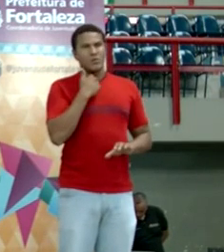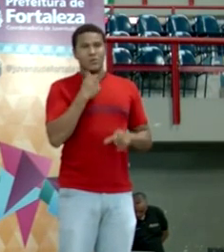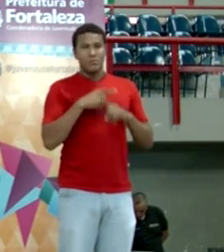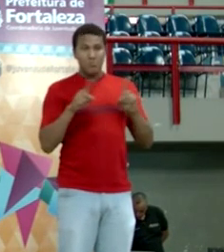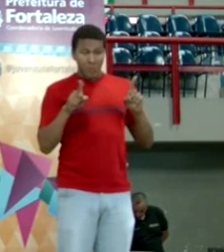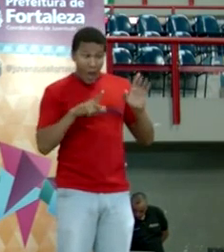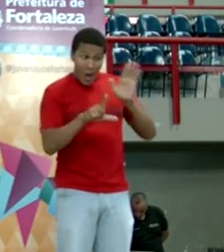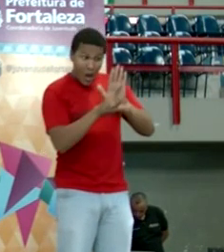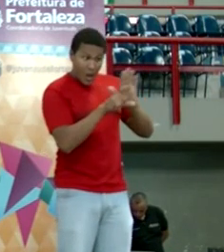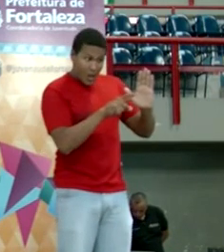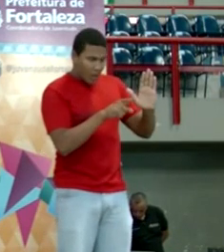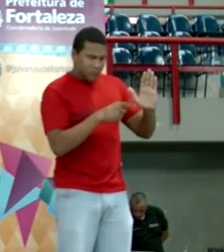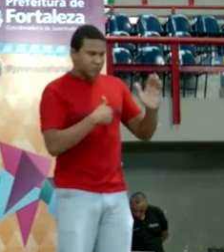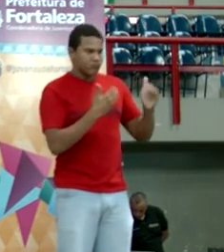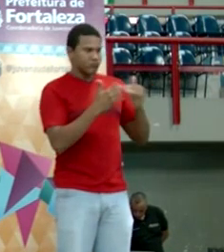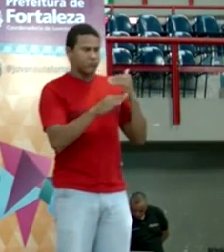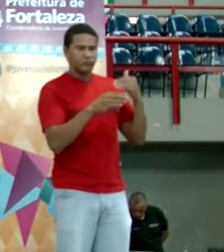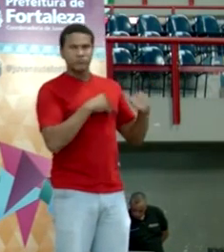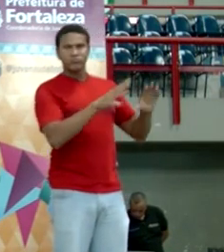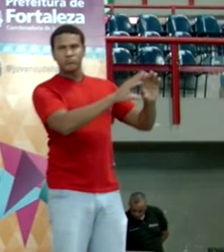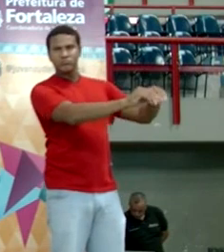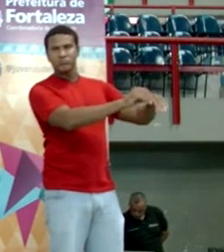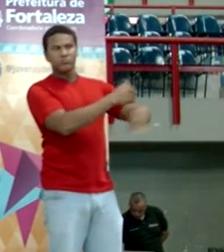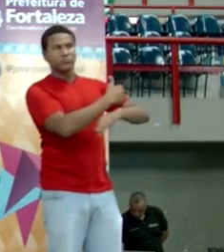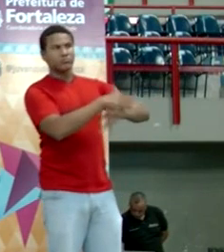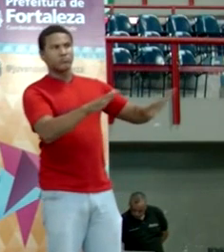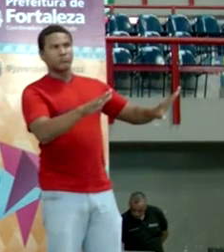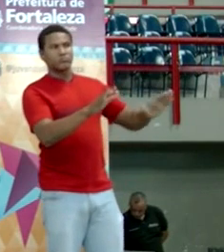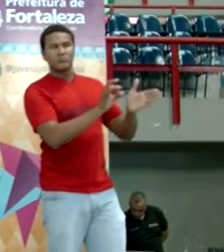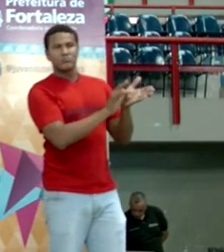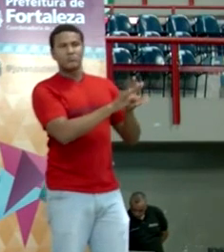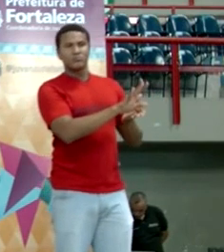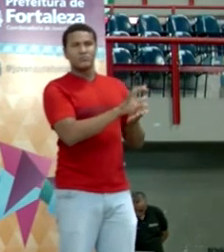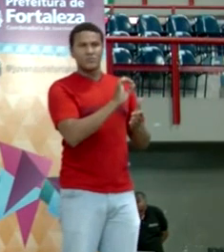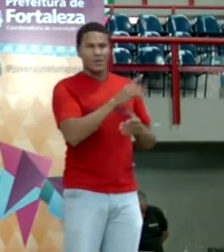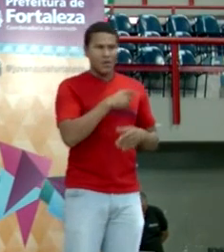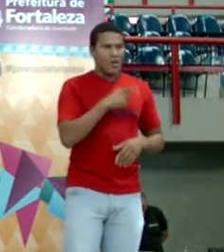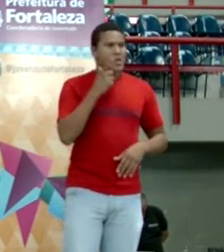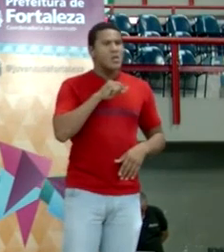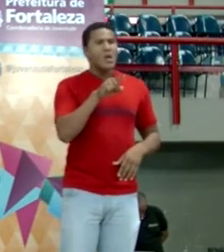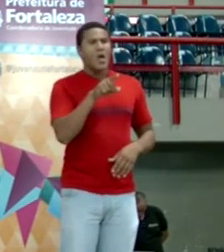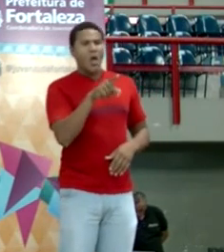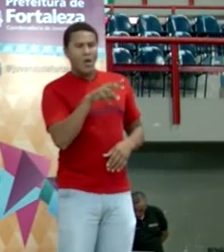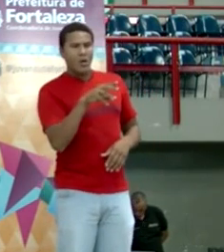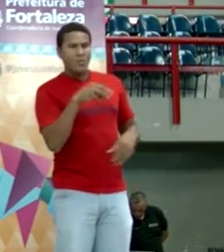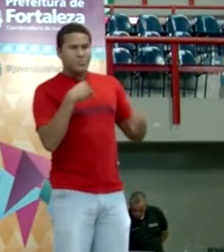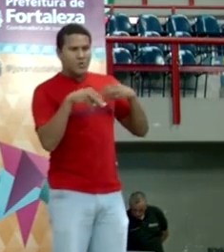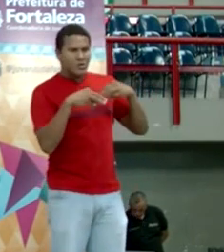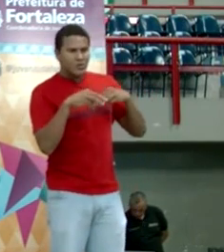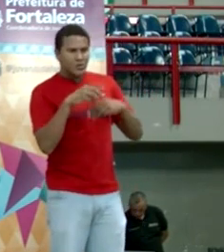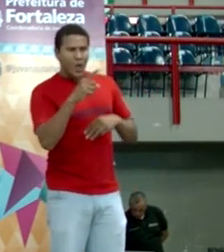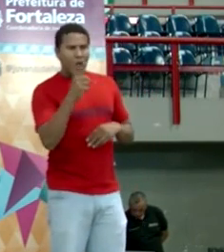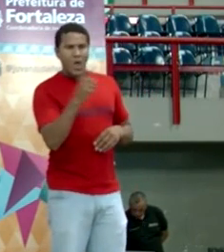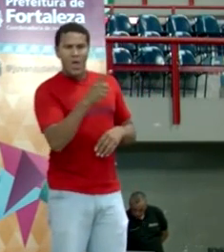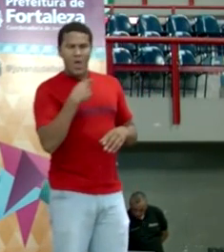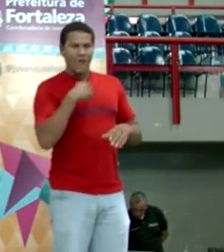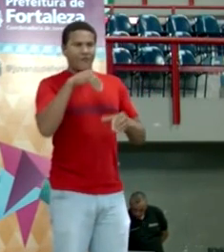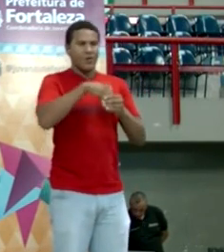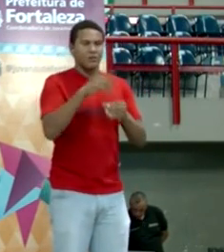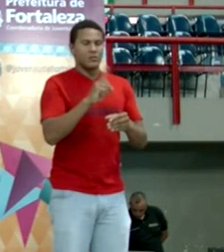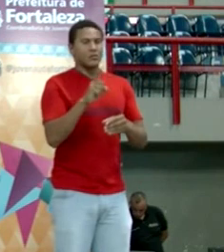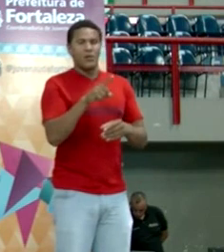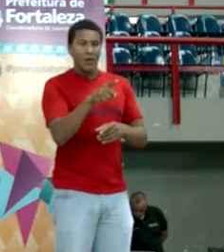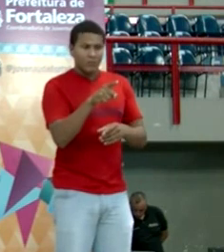eu não concordo, pá, e ele veta. Ele não diz quem é o primeiro-ministro, mas ele pode dizer: esse aqui eu não concordo, e ele